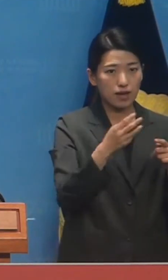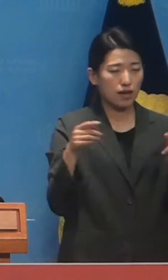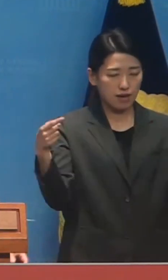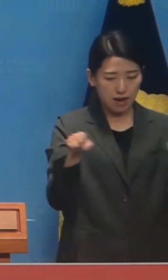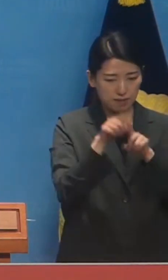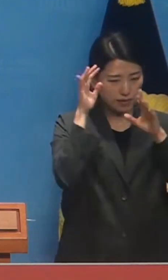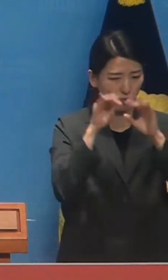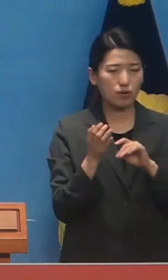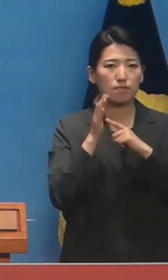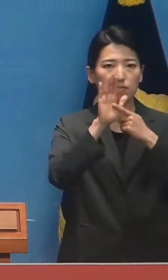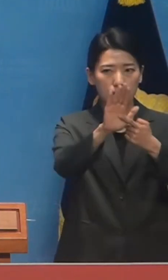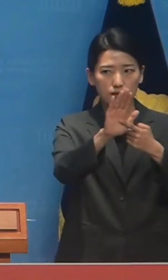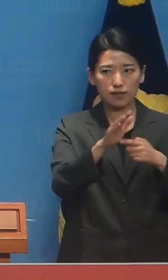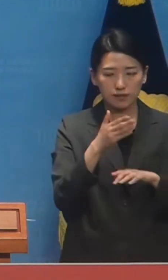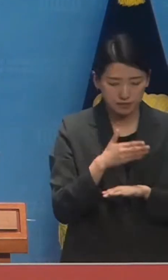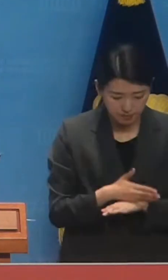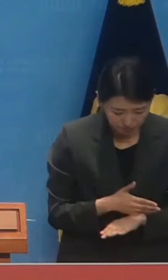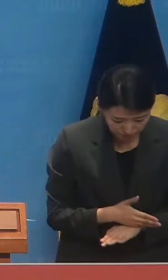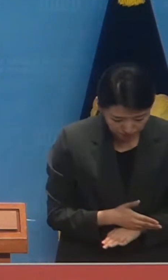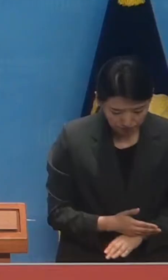일동 감사합니다.